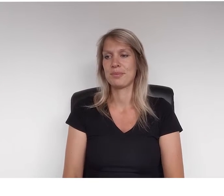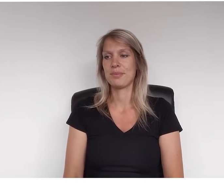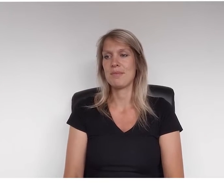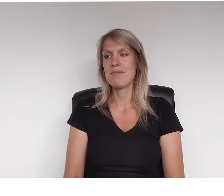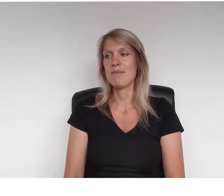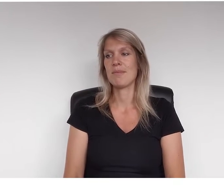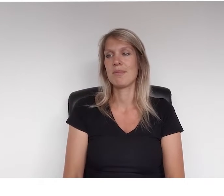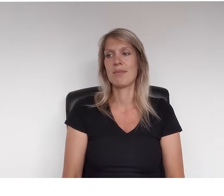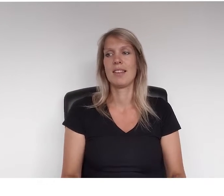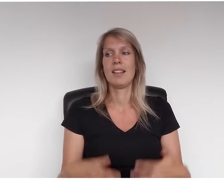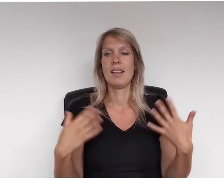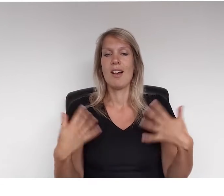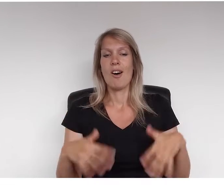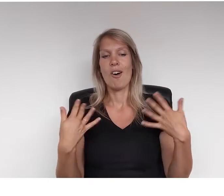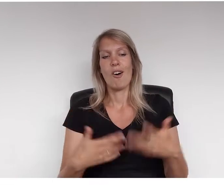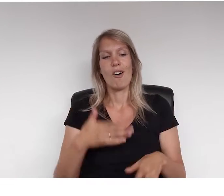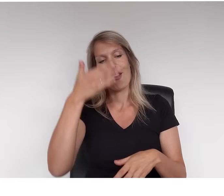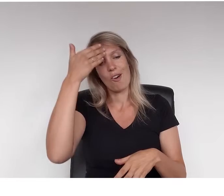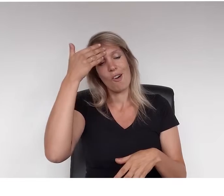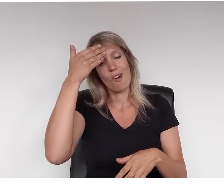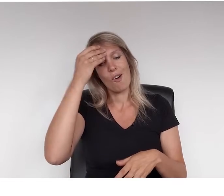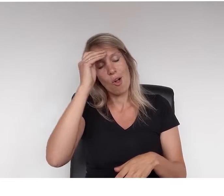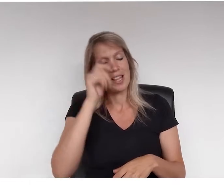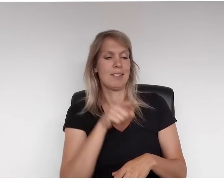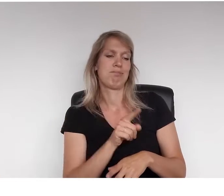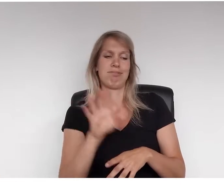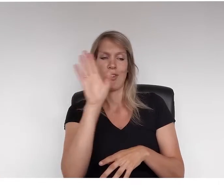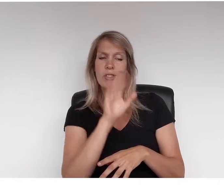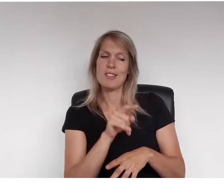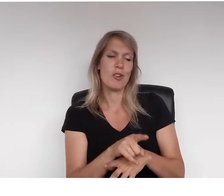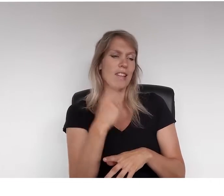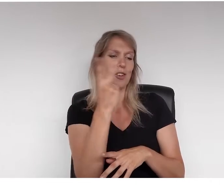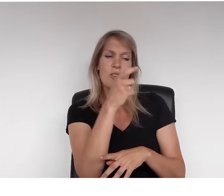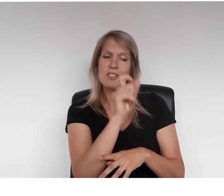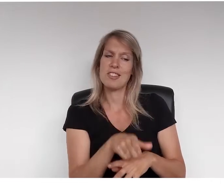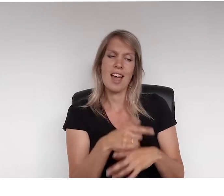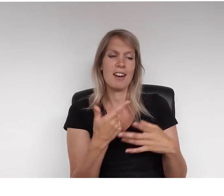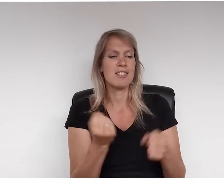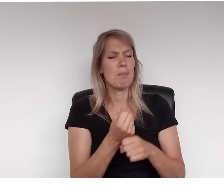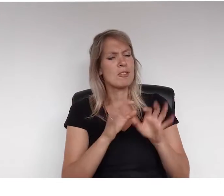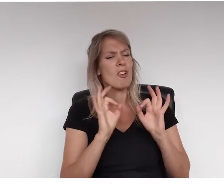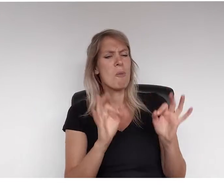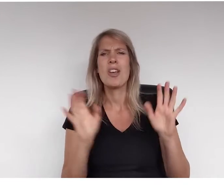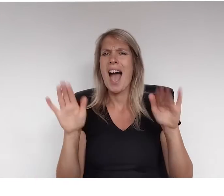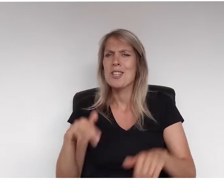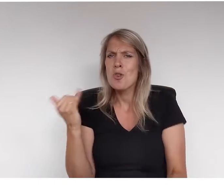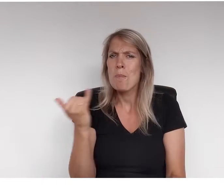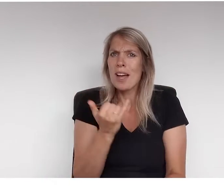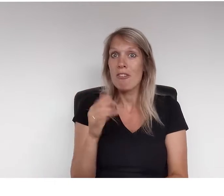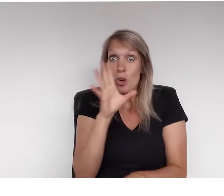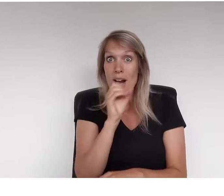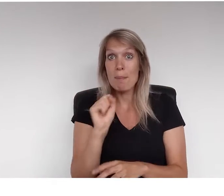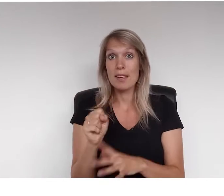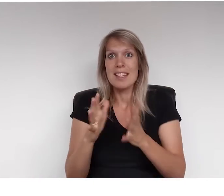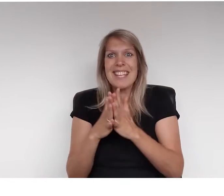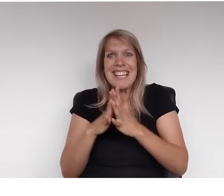God, toch een kunstenaar, Olly. Nou, echt wel. Zo mooi gemaakt in de schepping. Super gaaf. Ja. En nu snap ik dus dat die kleefdingetjes die de Heere